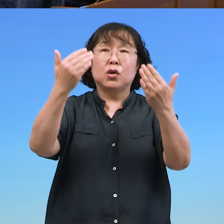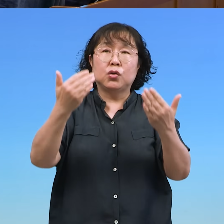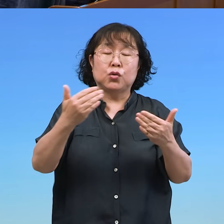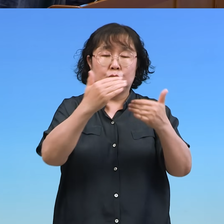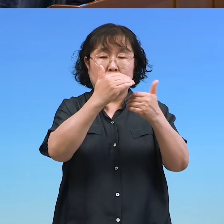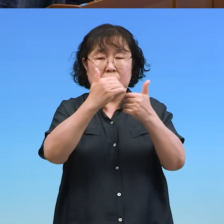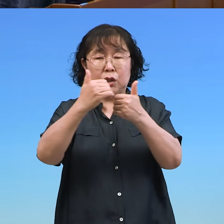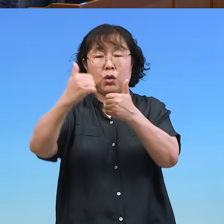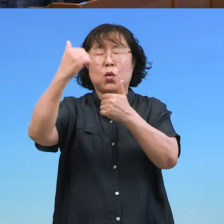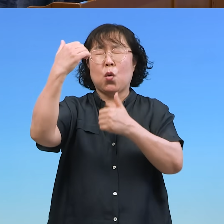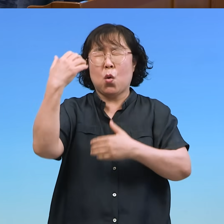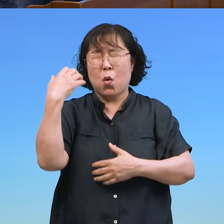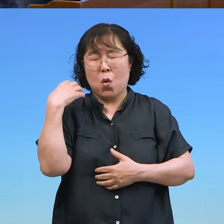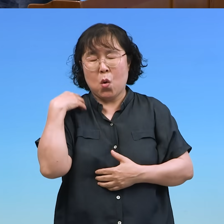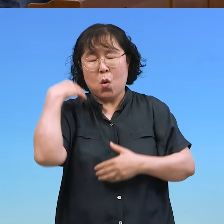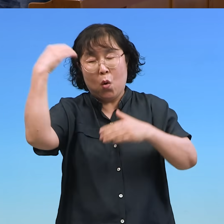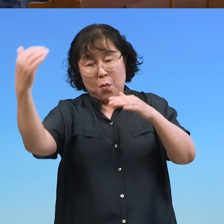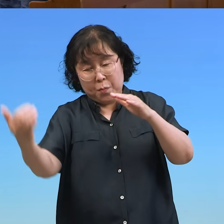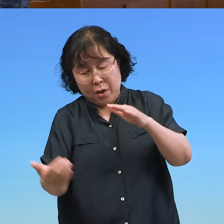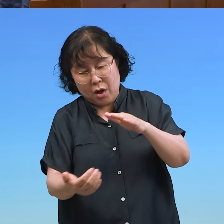아버지요, 주신 소명